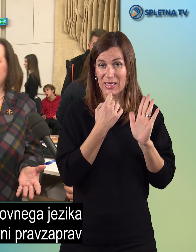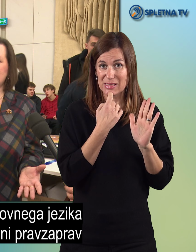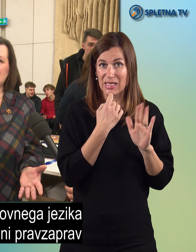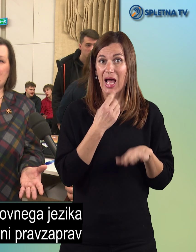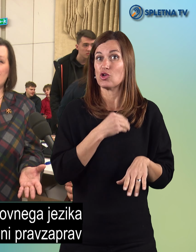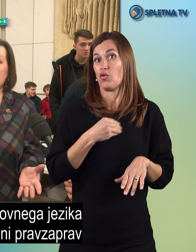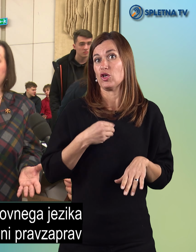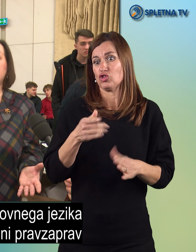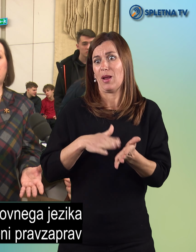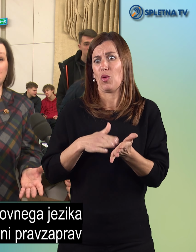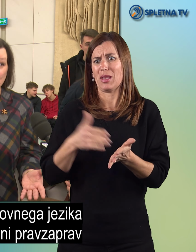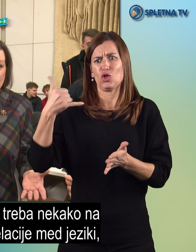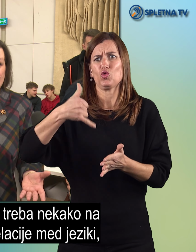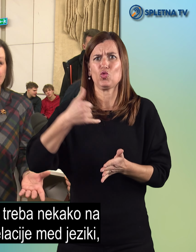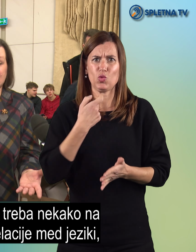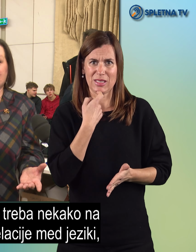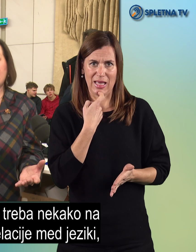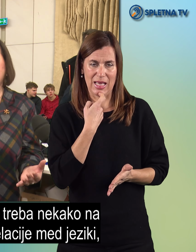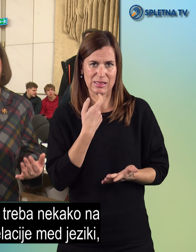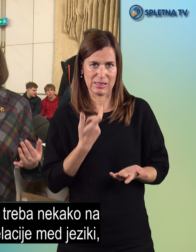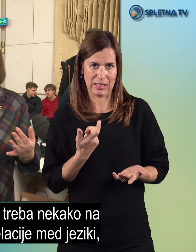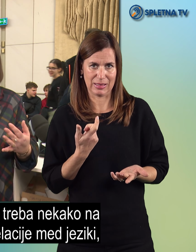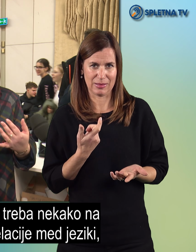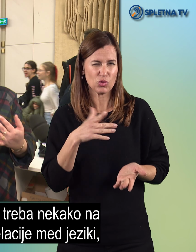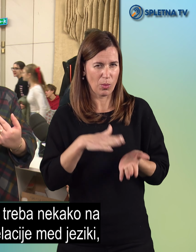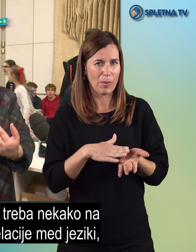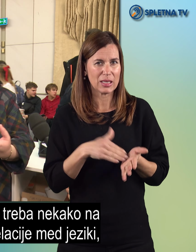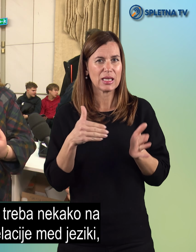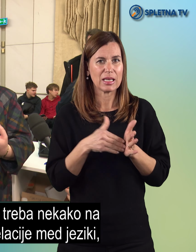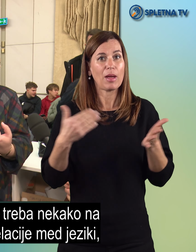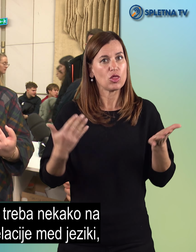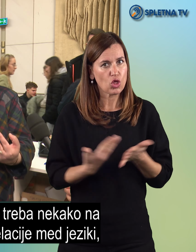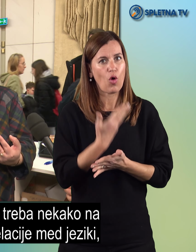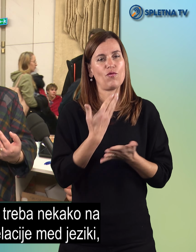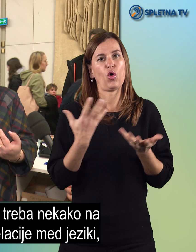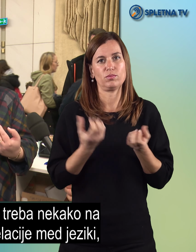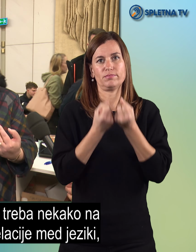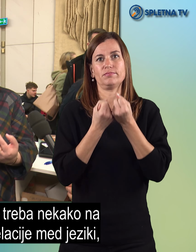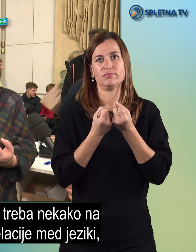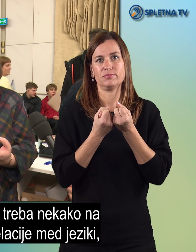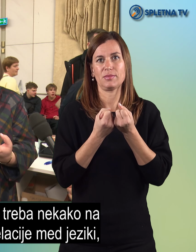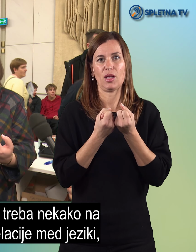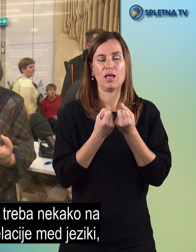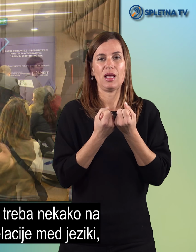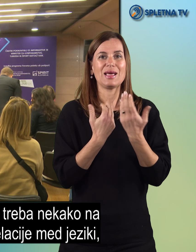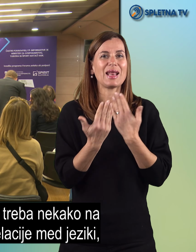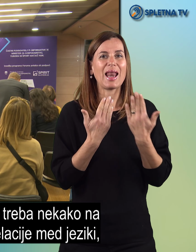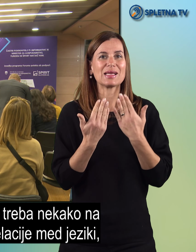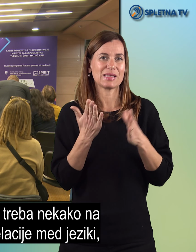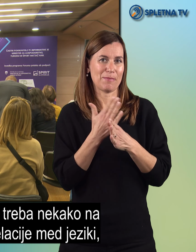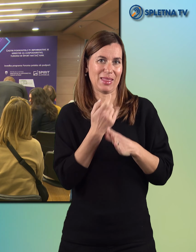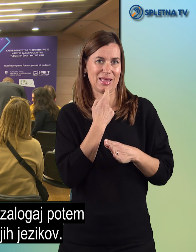jezika slovenščina pomeni pravzaprav tuji jezik. In tako da je treba nekako na novo vzpostaviti te relacije med